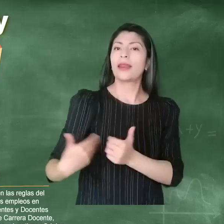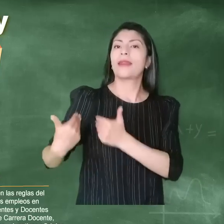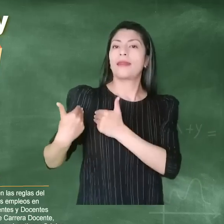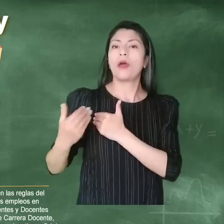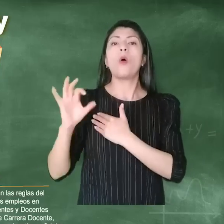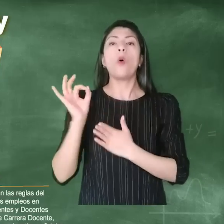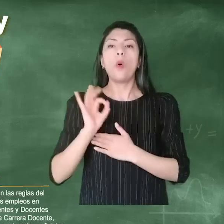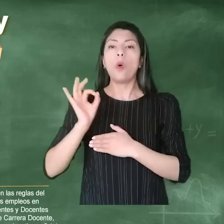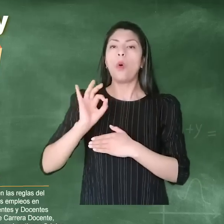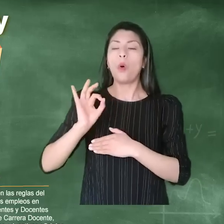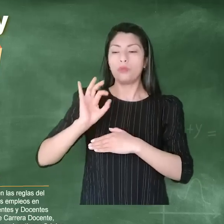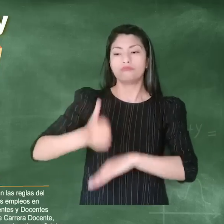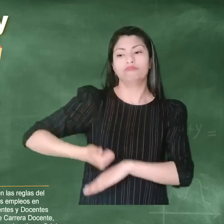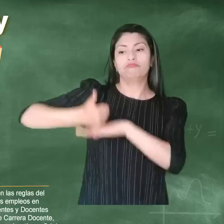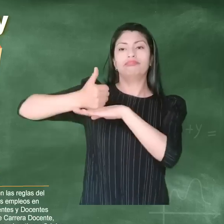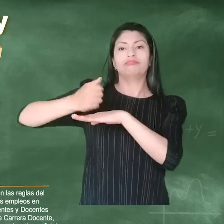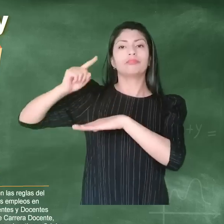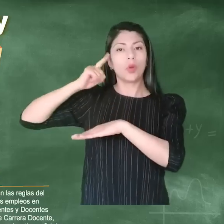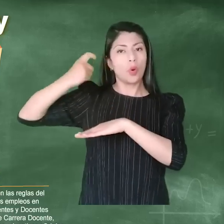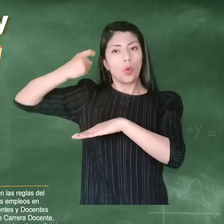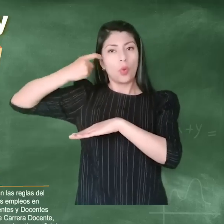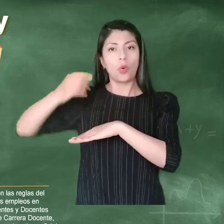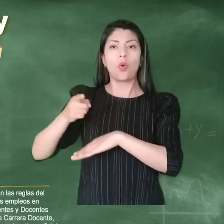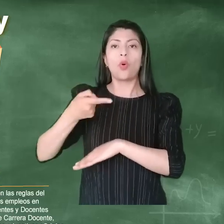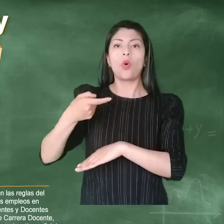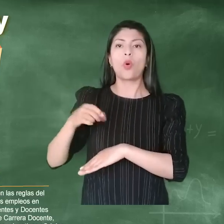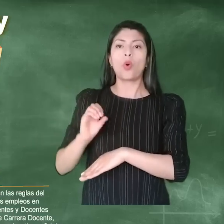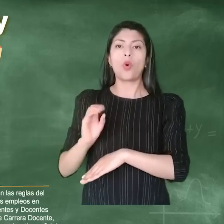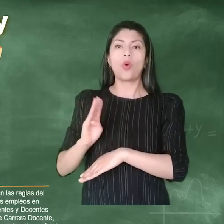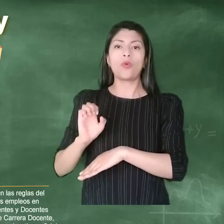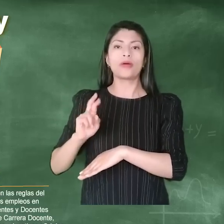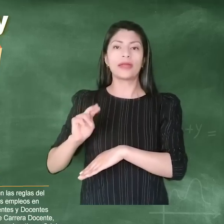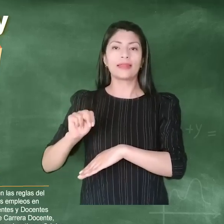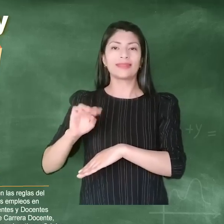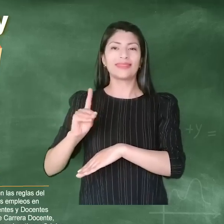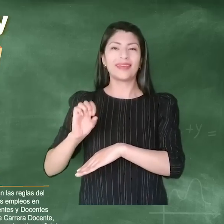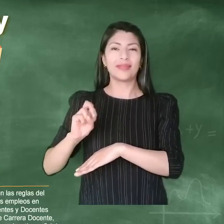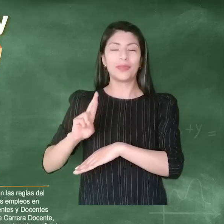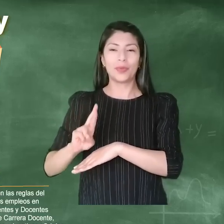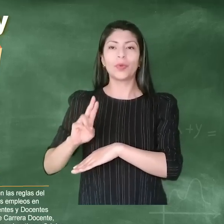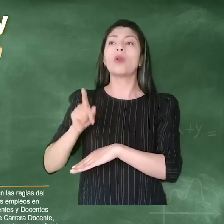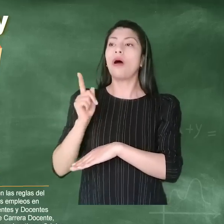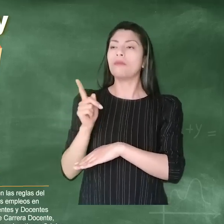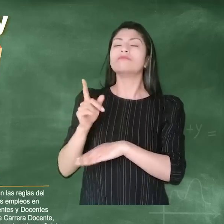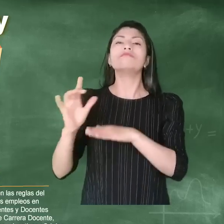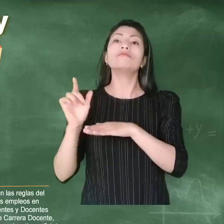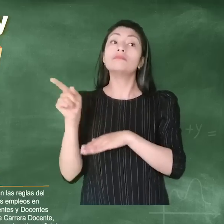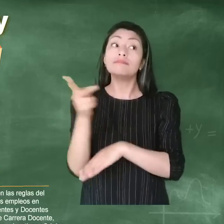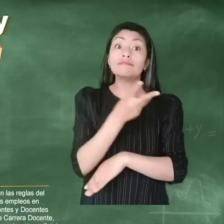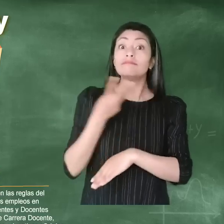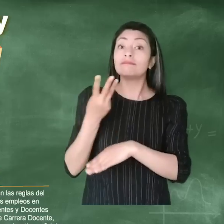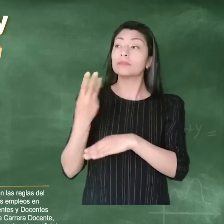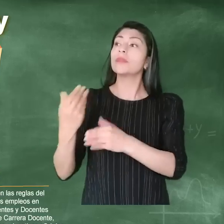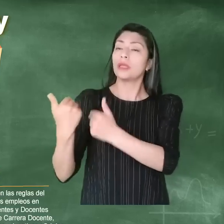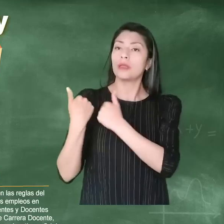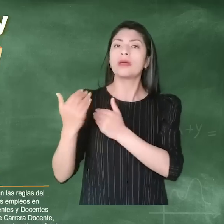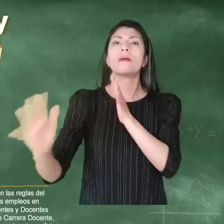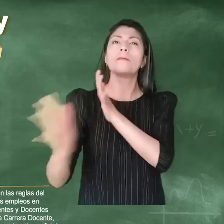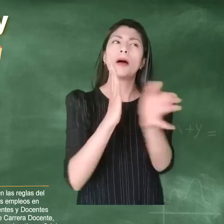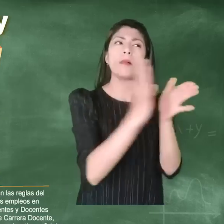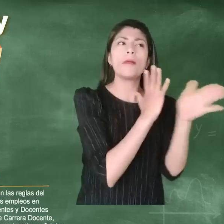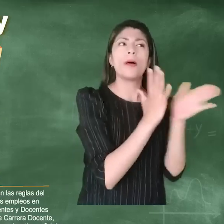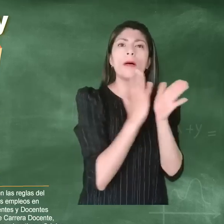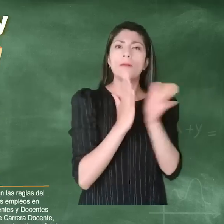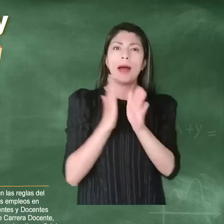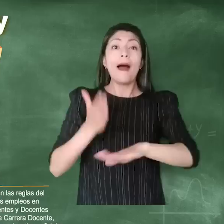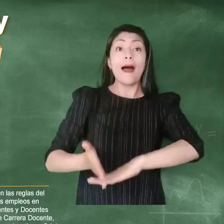siempre que tenga delegada la competencia de nominación, informar mediante comunicación oficial a la CNSC, antes